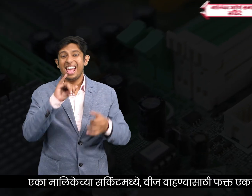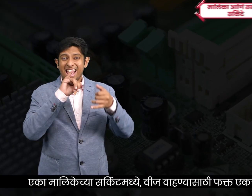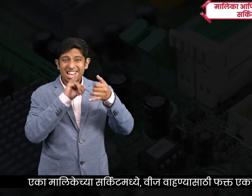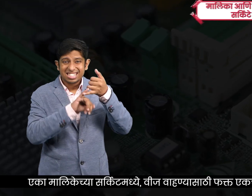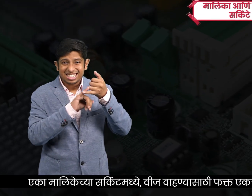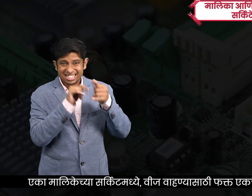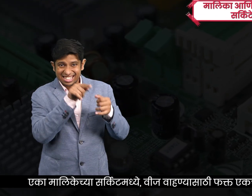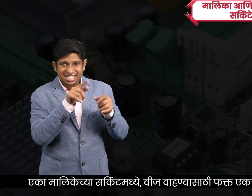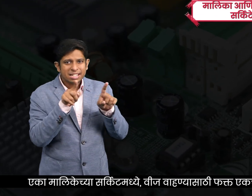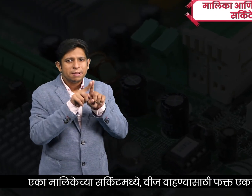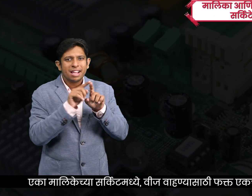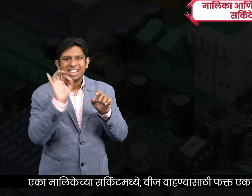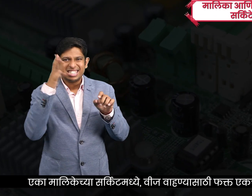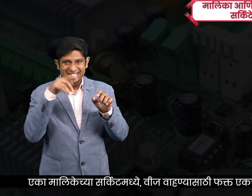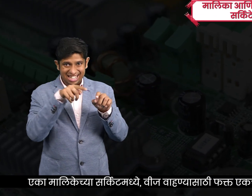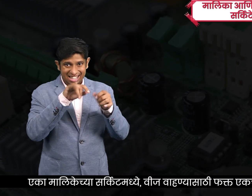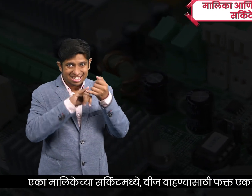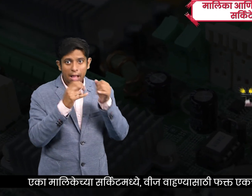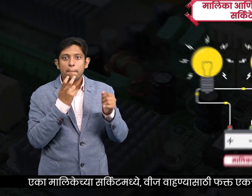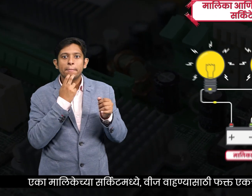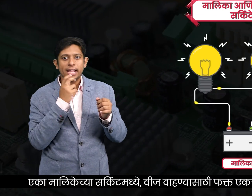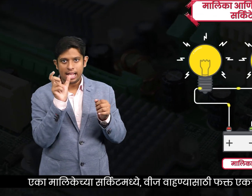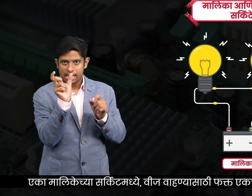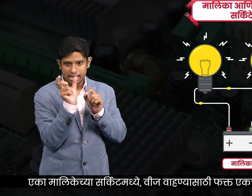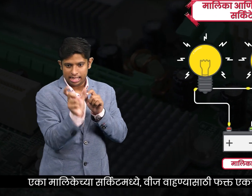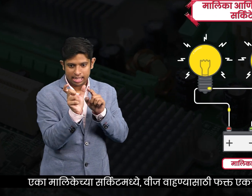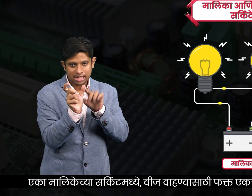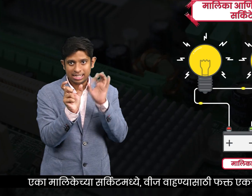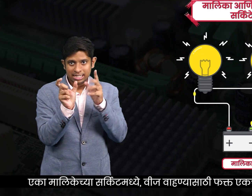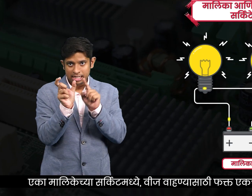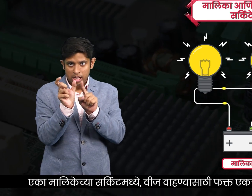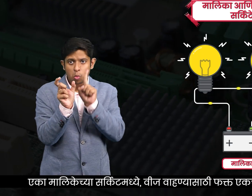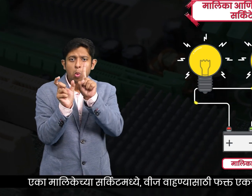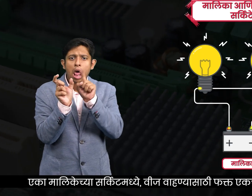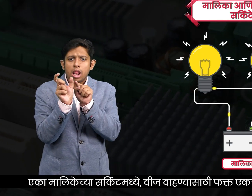एका मालिकेच्या सर्किटमध्ये वीज वाहण्यासाठी फक्त एकच मार्ग असतो.